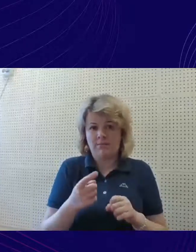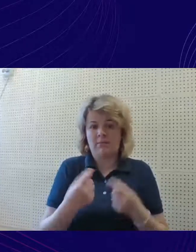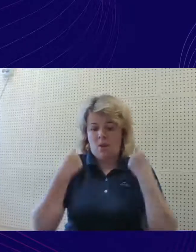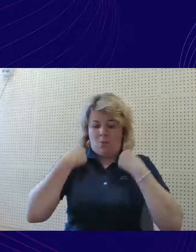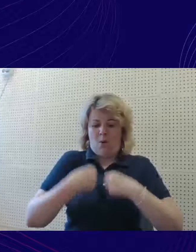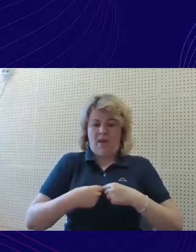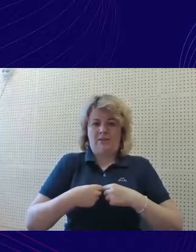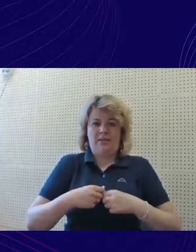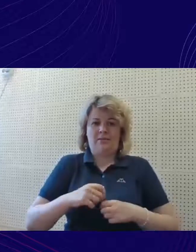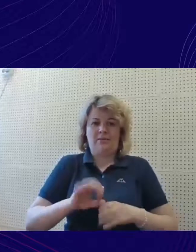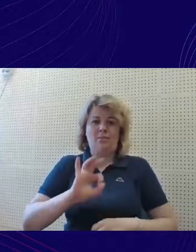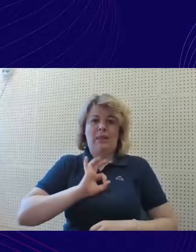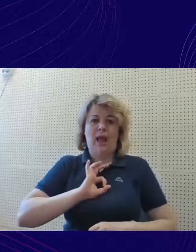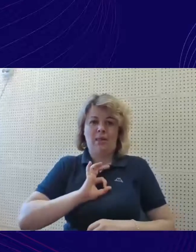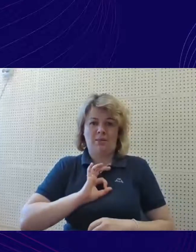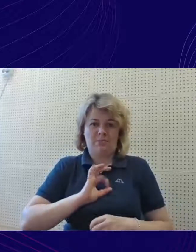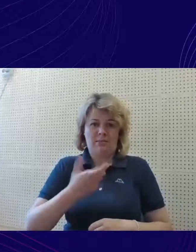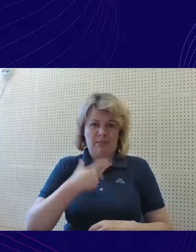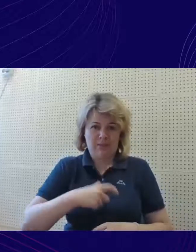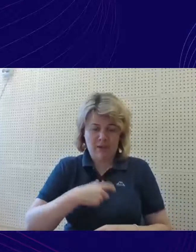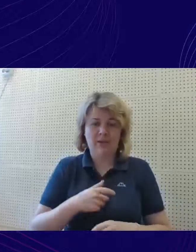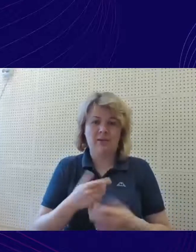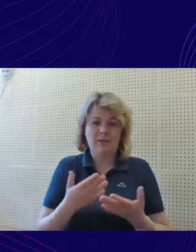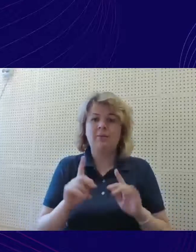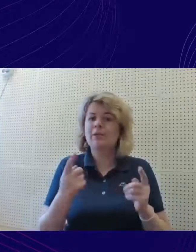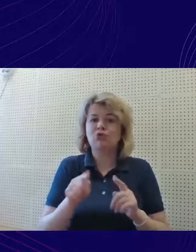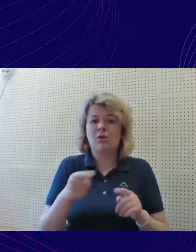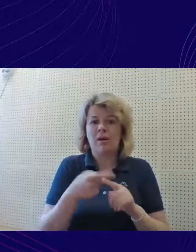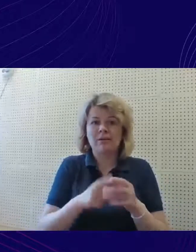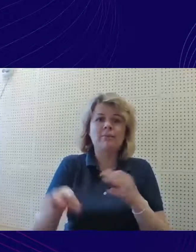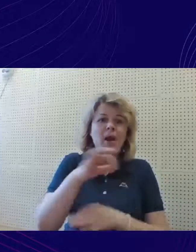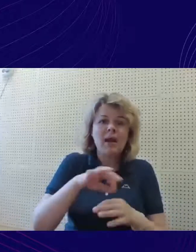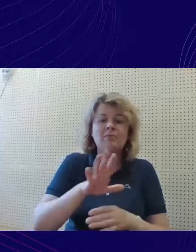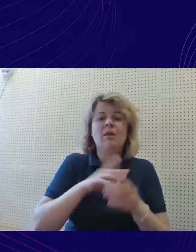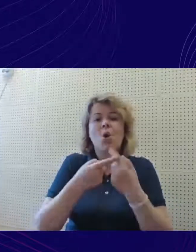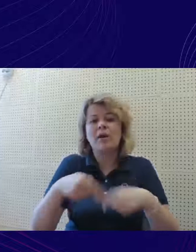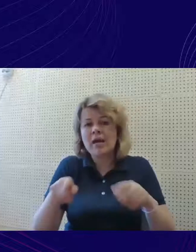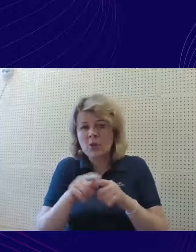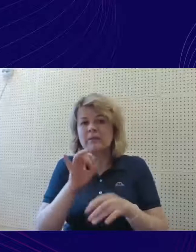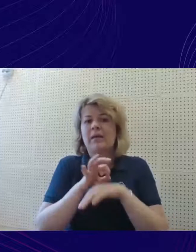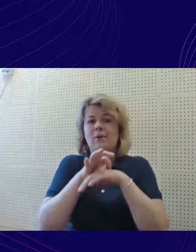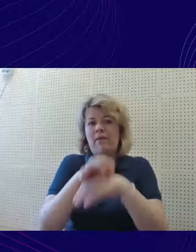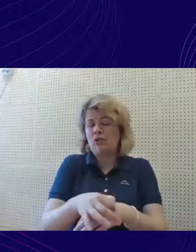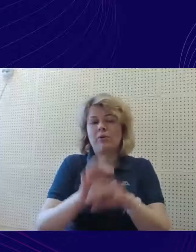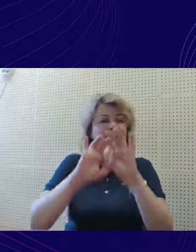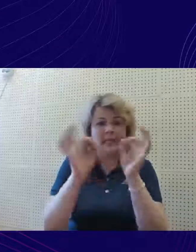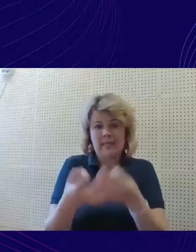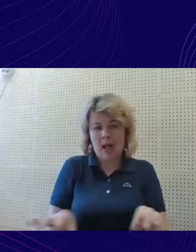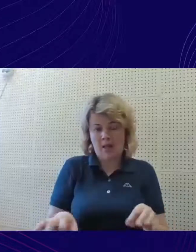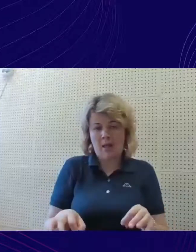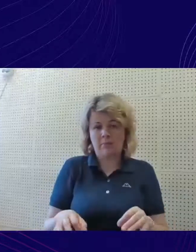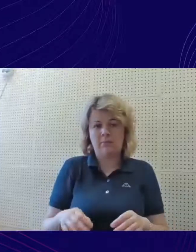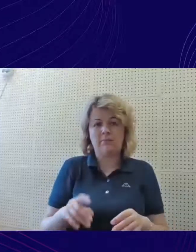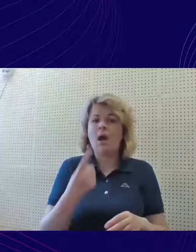грудь с точки зрения того, что проект вот организован и проведен идеально. Одна проблема.